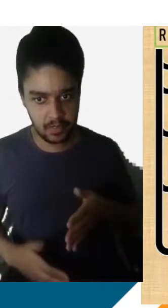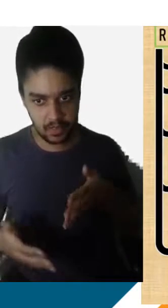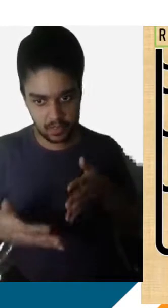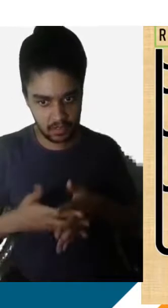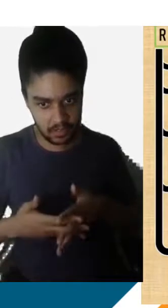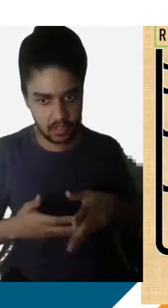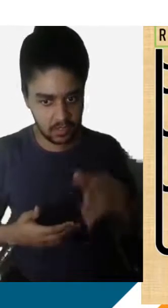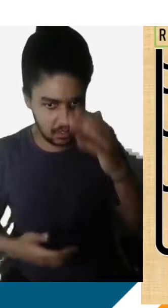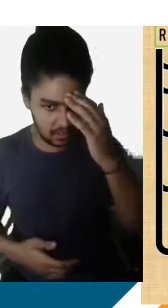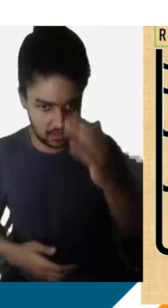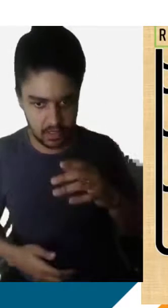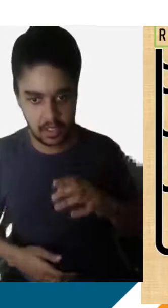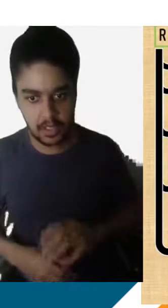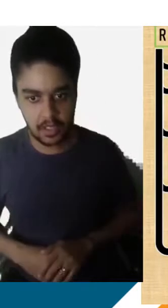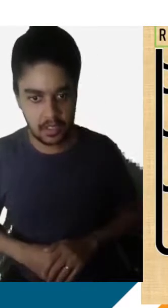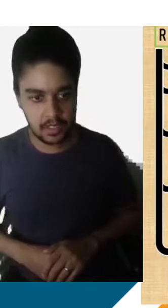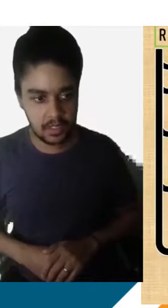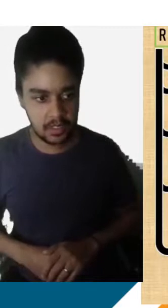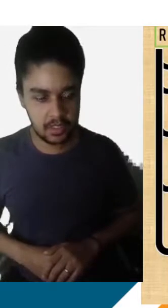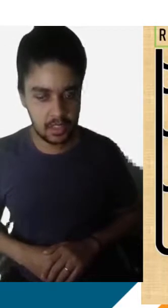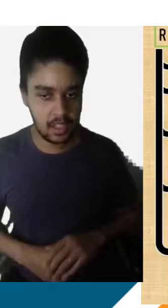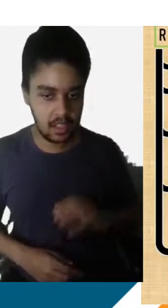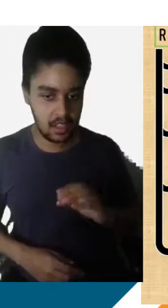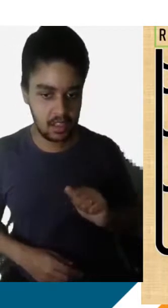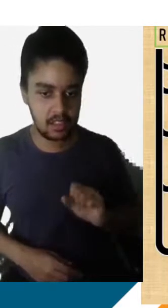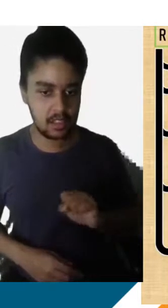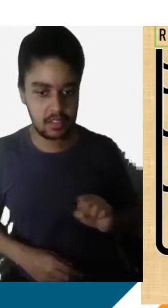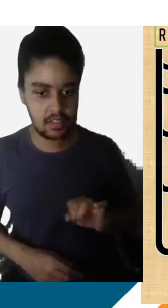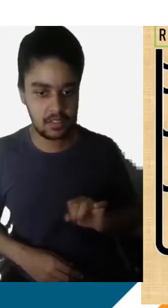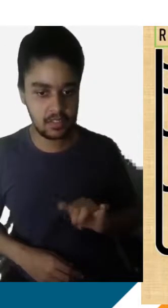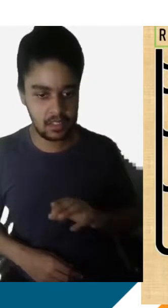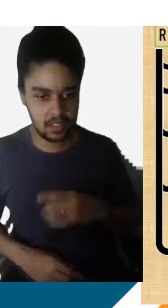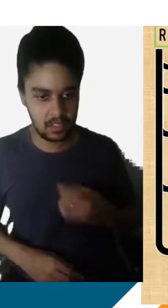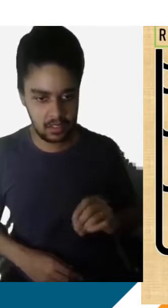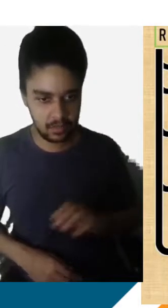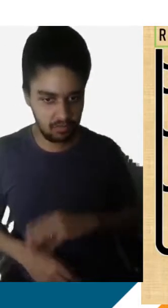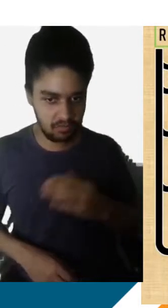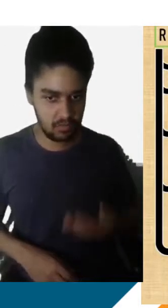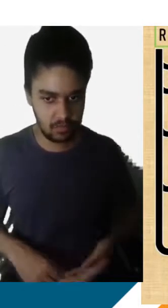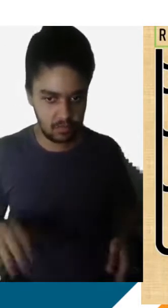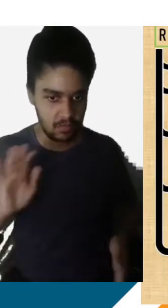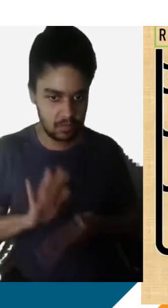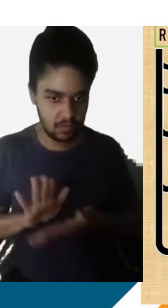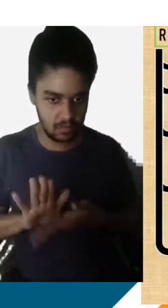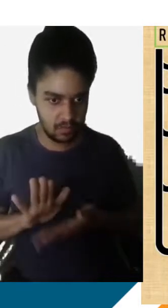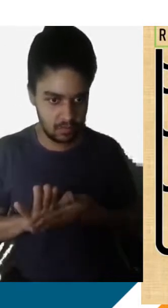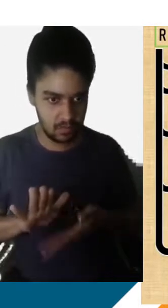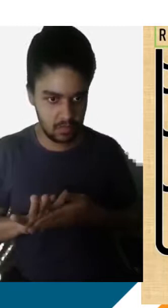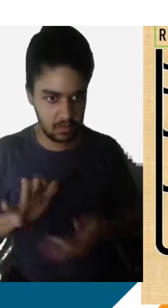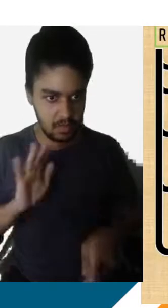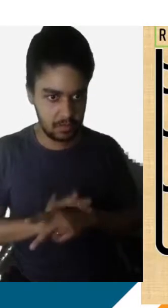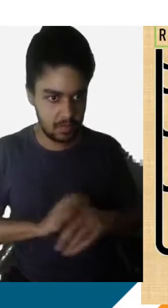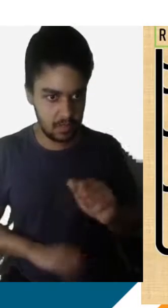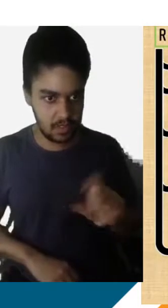além de também entender, né, a classificação do relevo a partir da proposta colocada